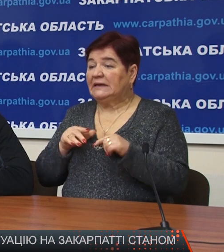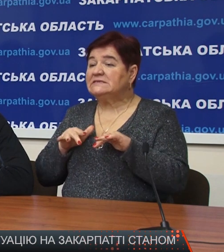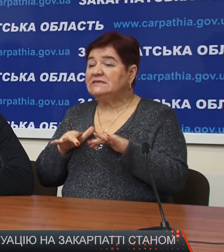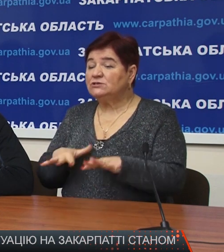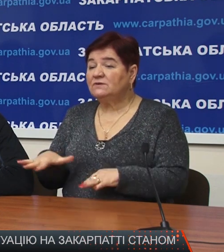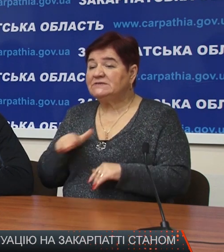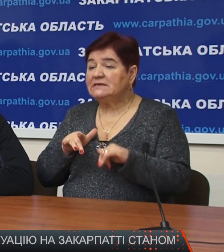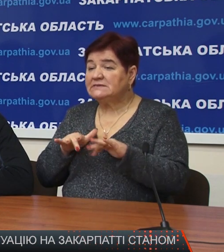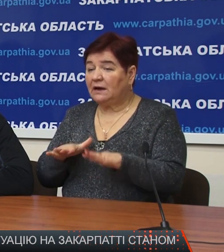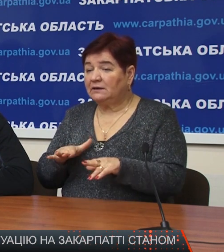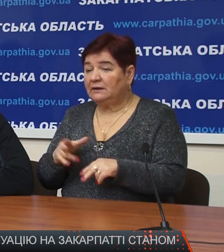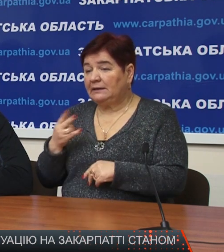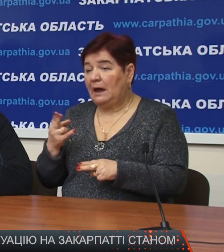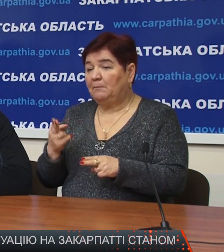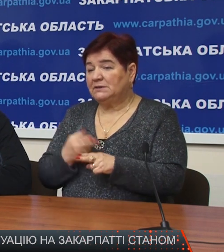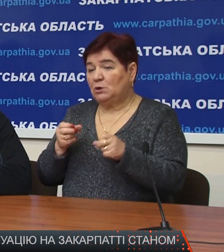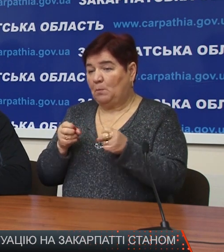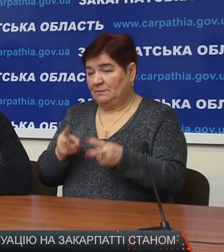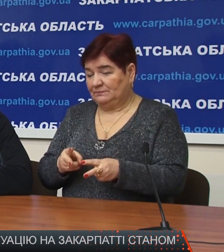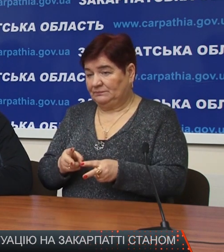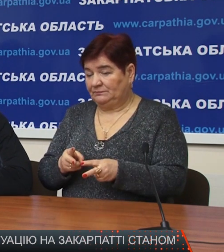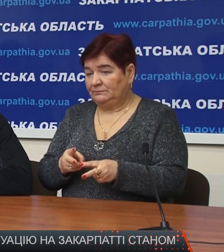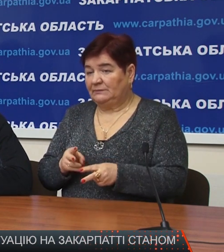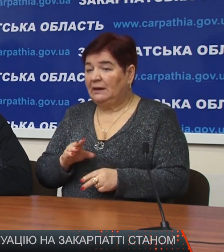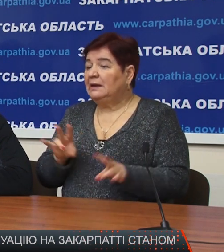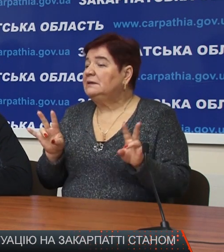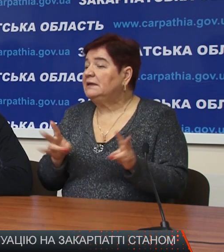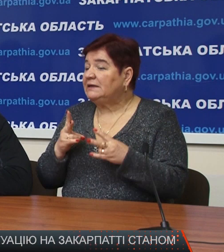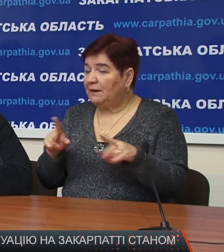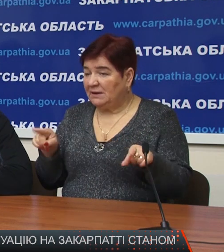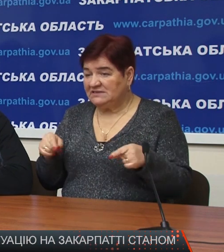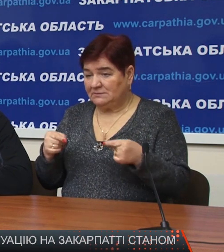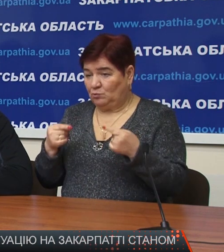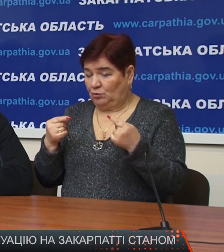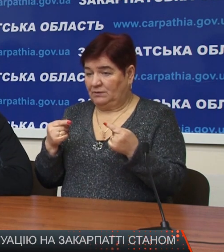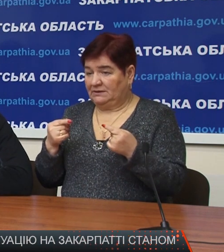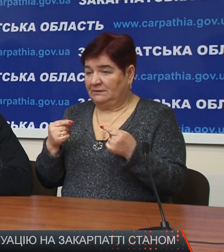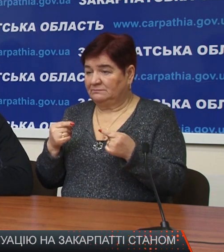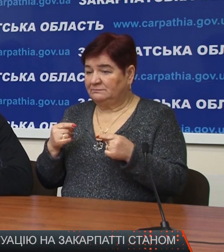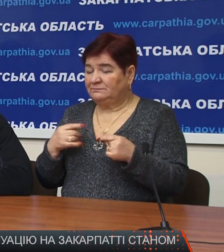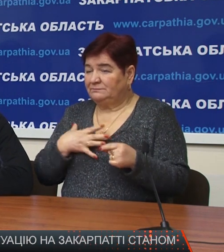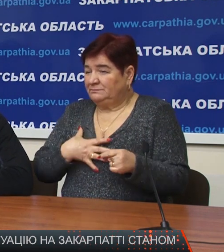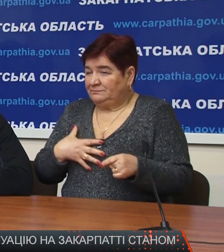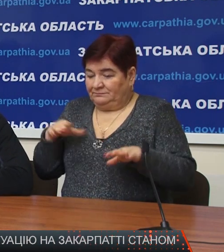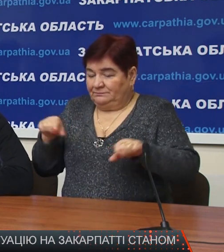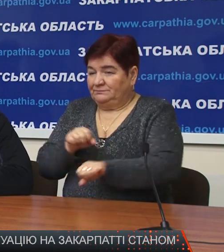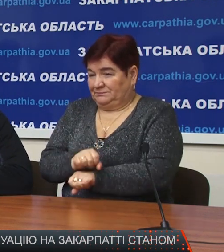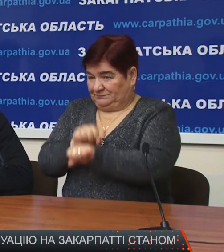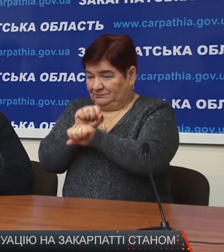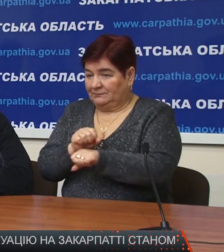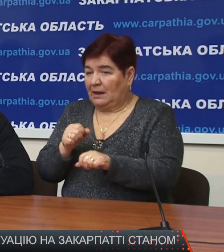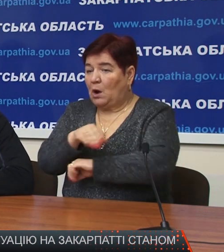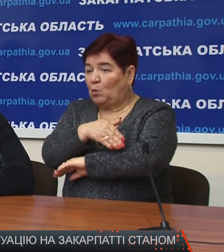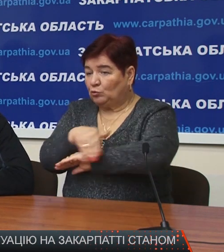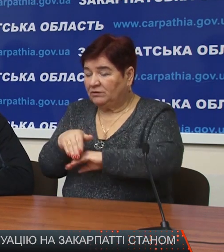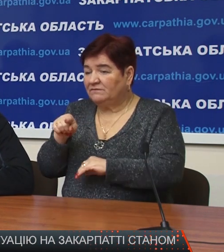здійснюються всі заходи для безпеки. Не треба створювати ажіотаж на кордоні, бути,